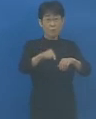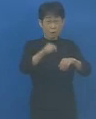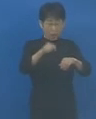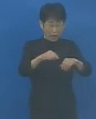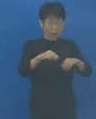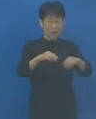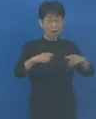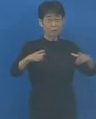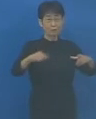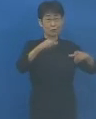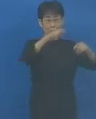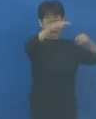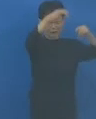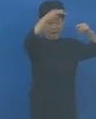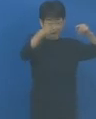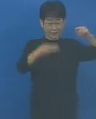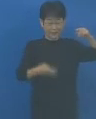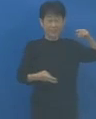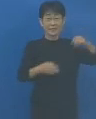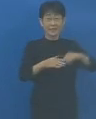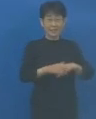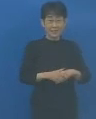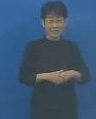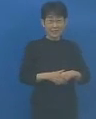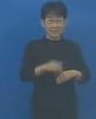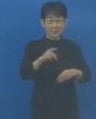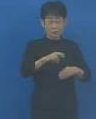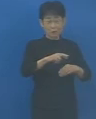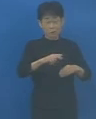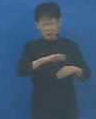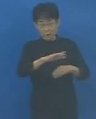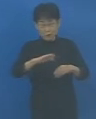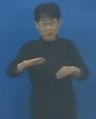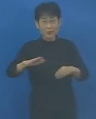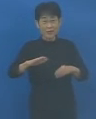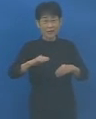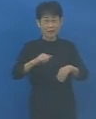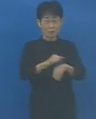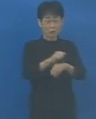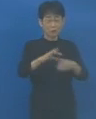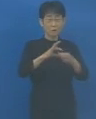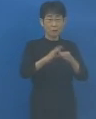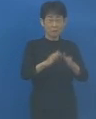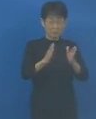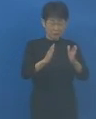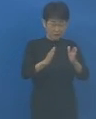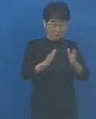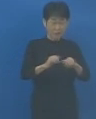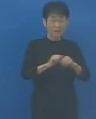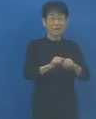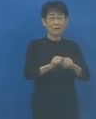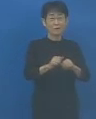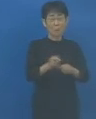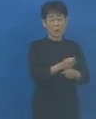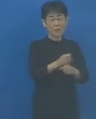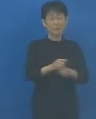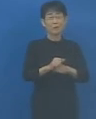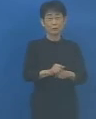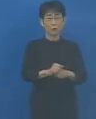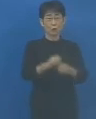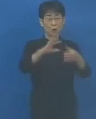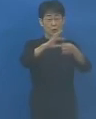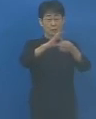。明日以降の大活躍応援をさせていただきたいと思います。オリンピックに関しまし